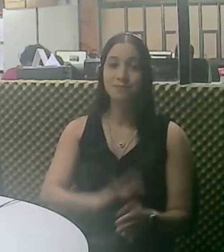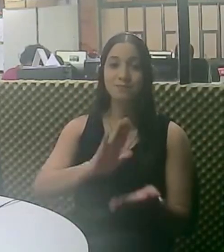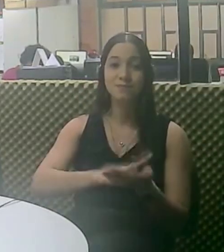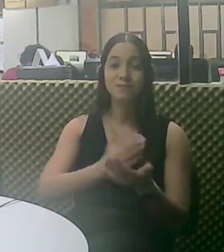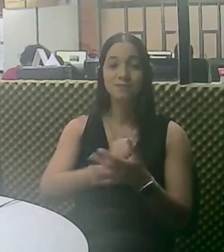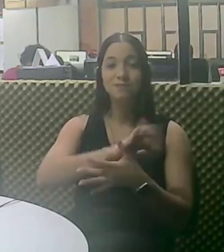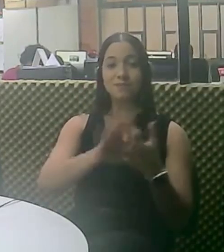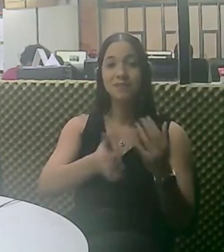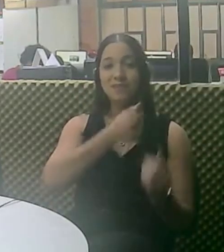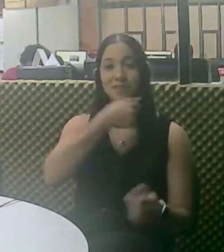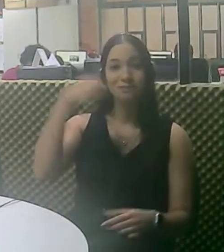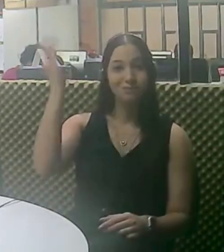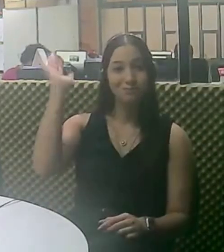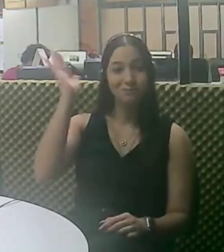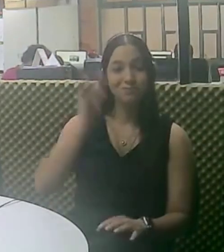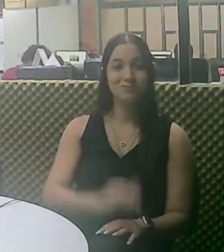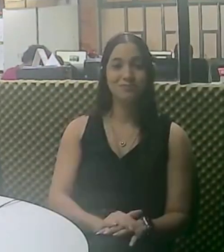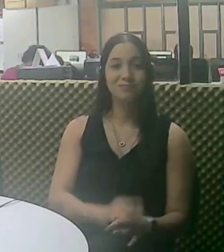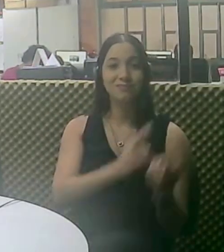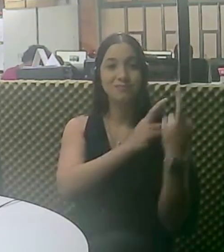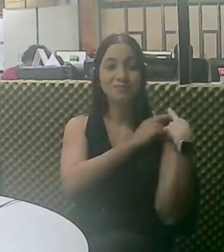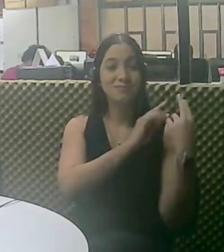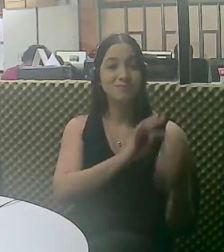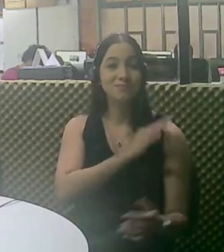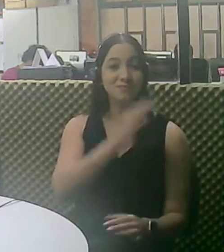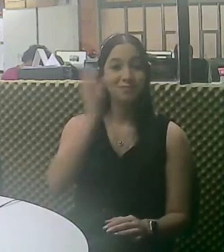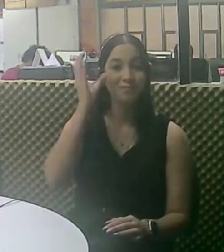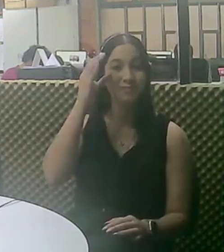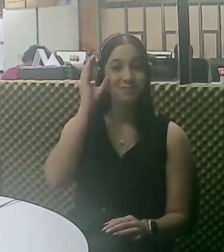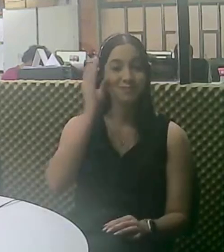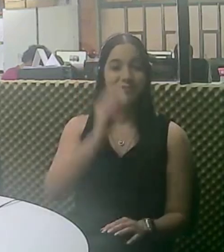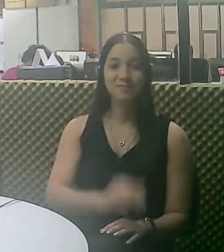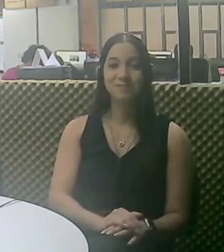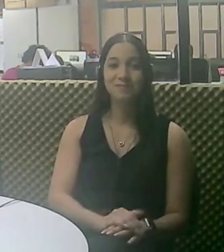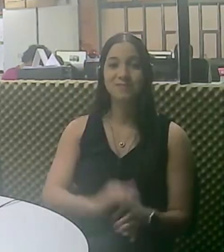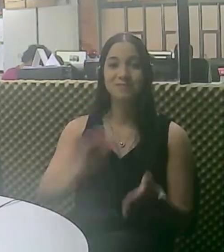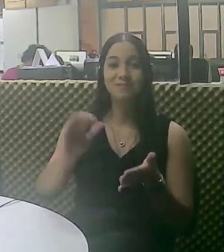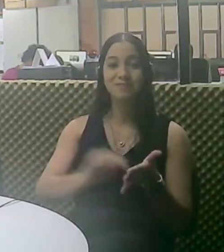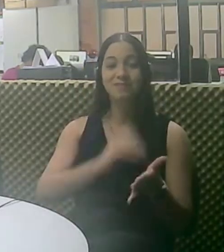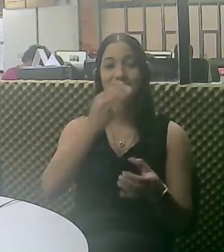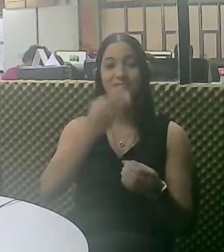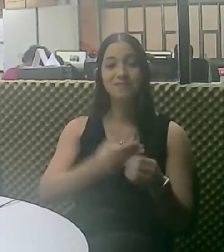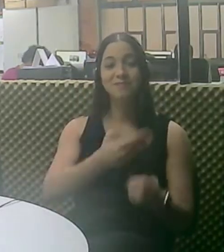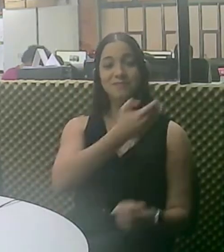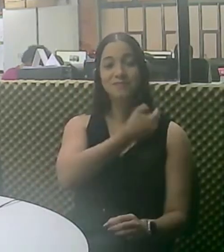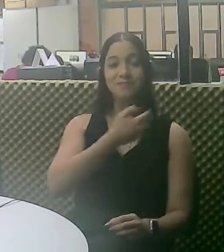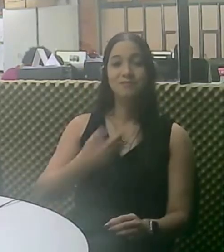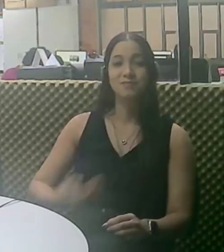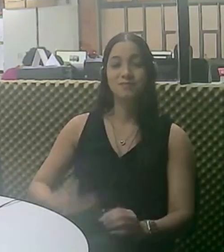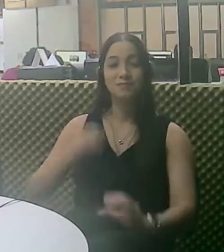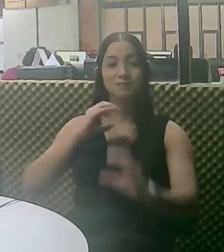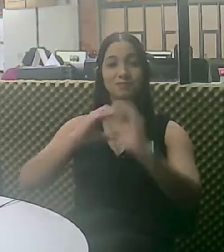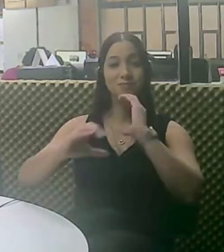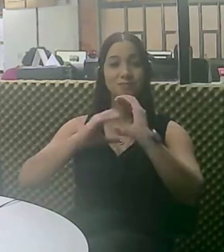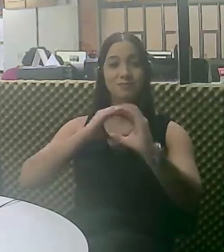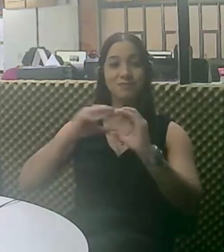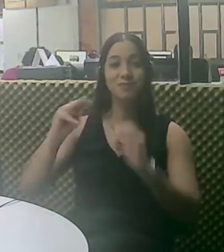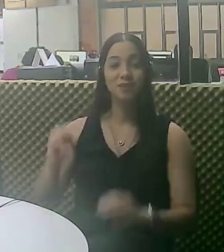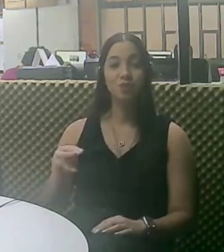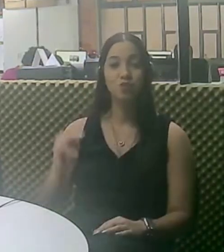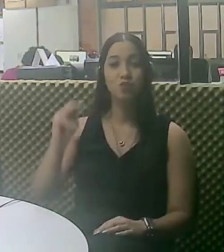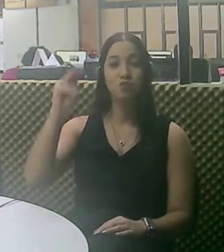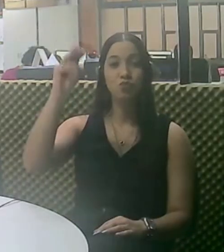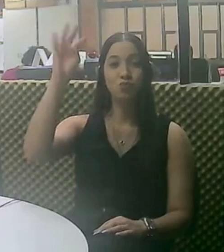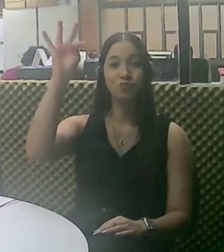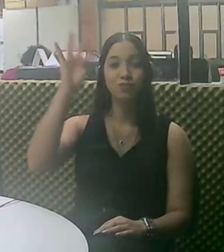Gianotti. Tradução em Libras, Amanda Valentim. Responsável técnico, Cristiano Silva. Secretário Municipal de Governo e